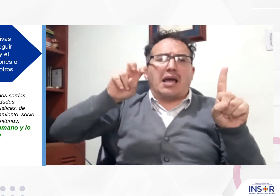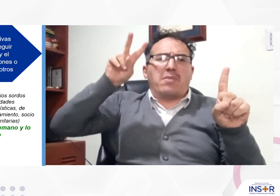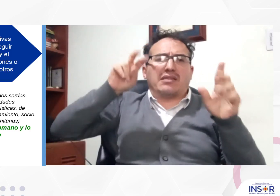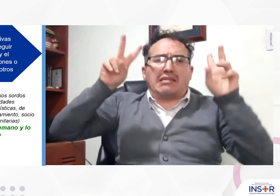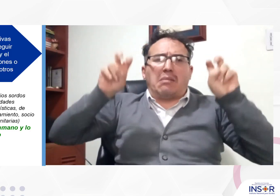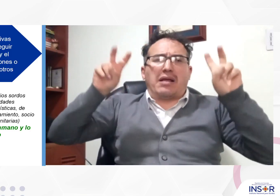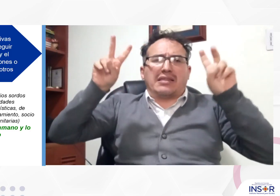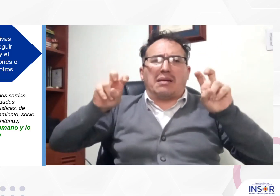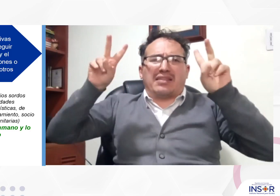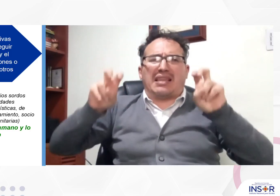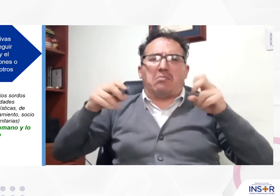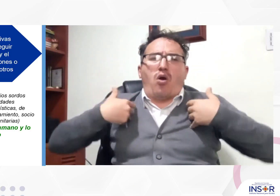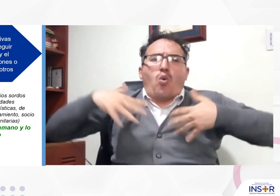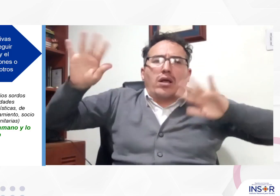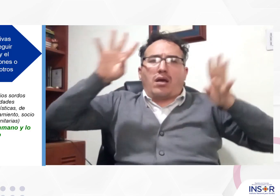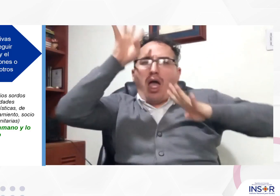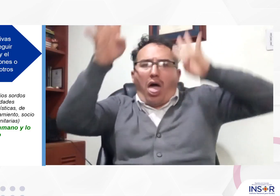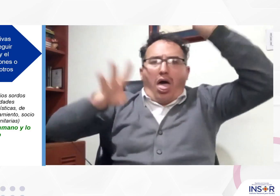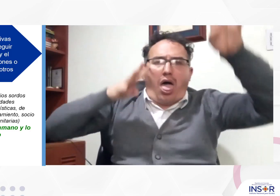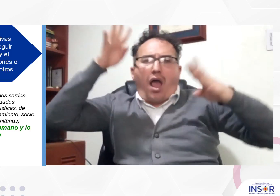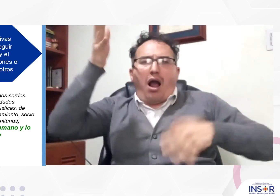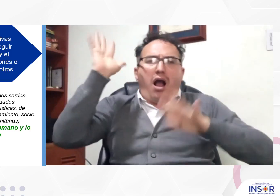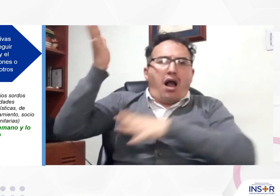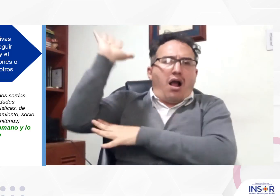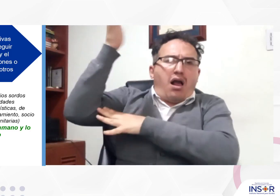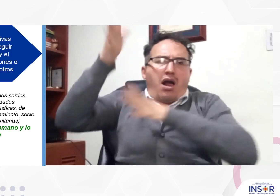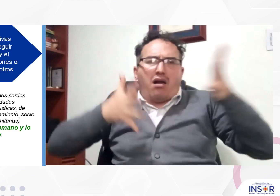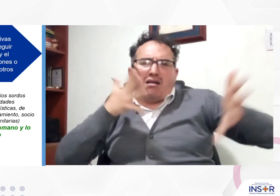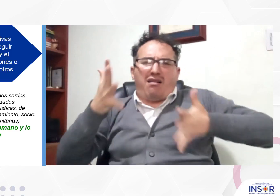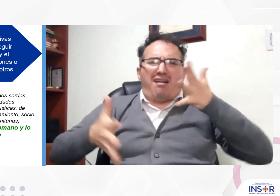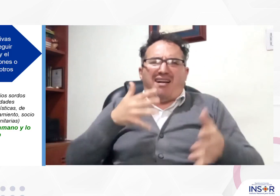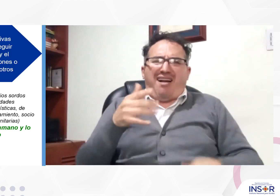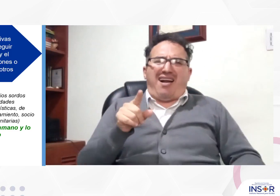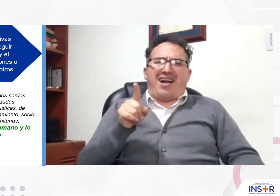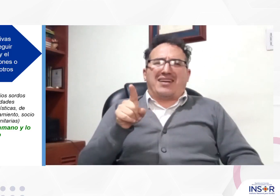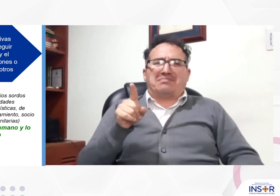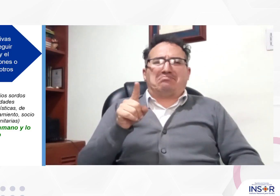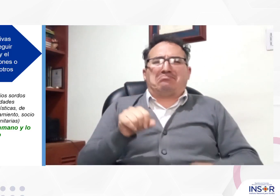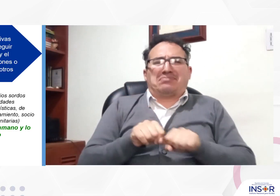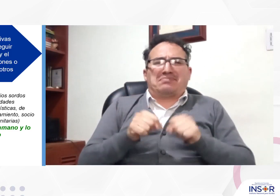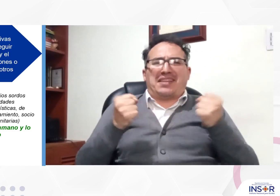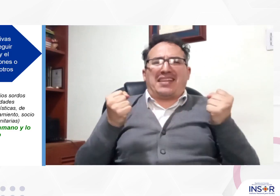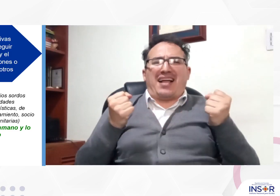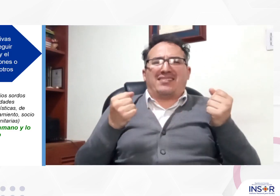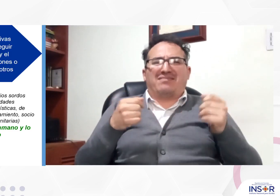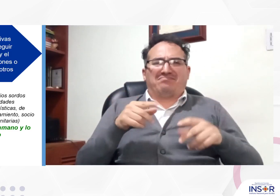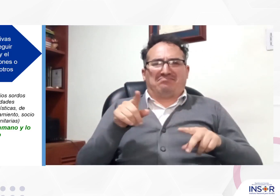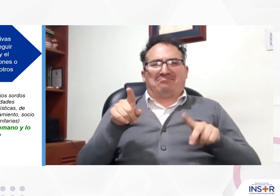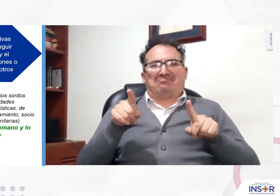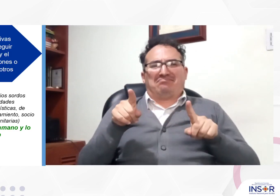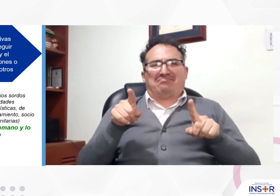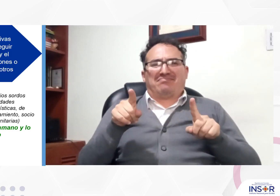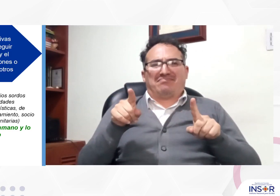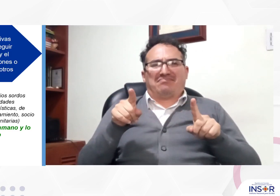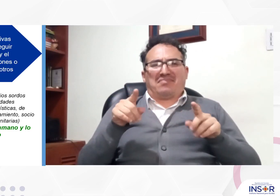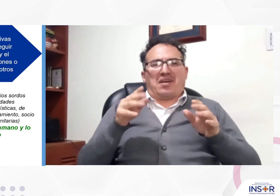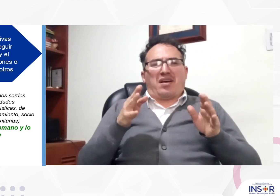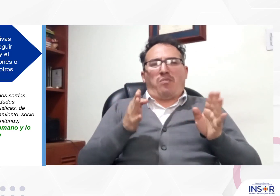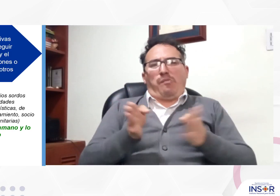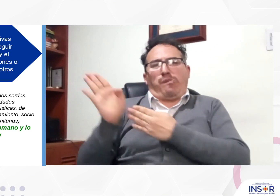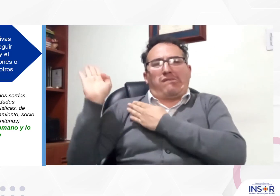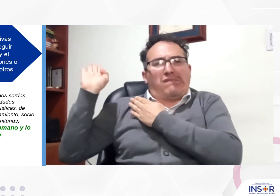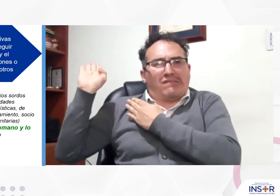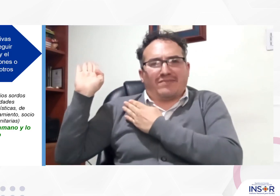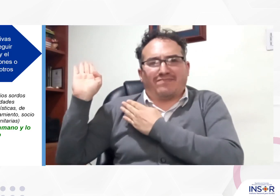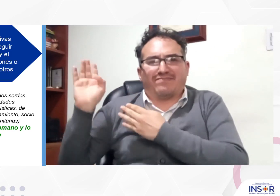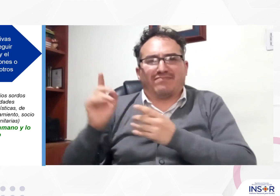sordas que exponen temas y colocan a cualquier persona sorda a exponer esta temática y esto hace que se dañen